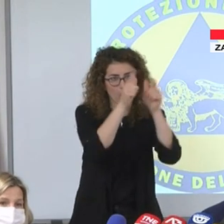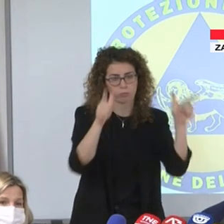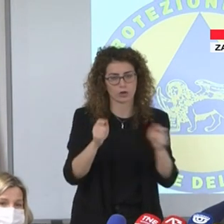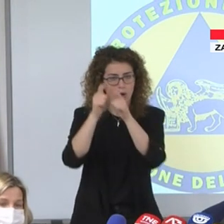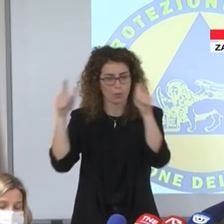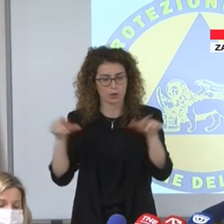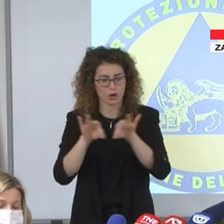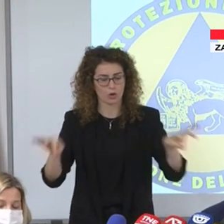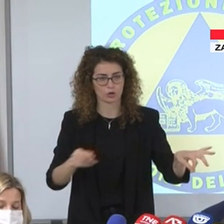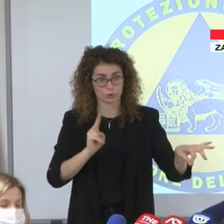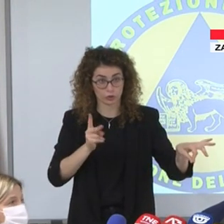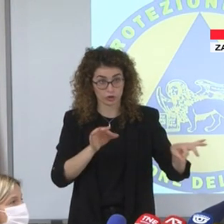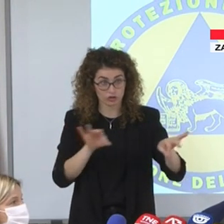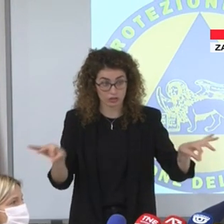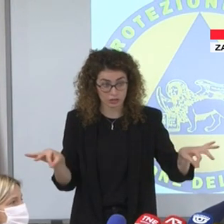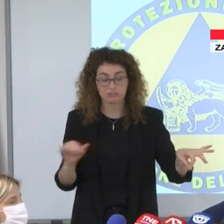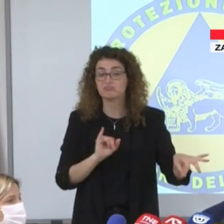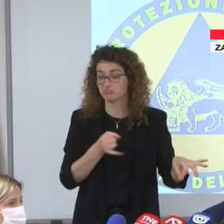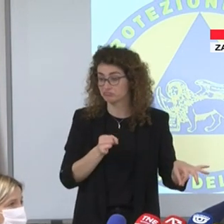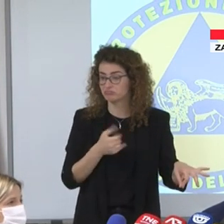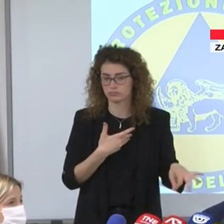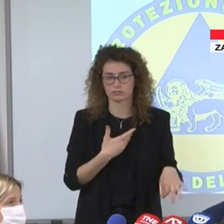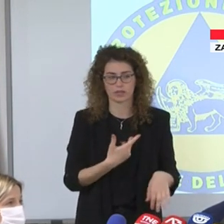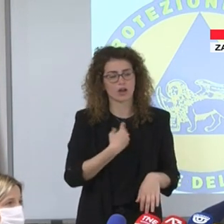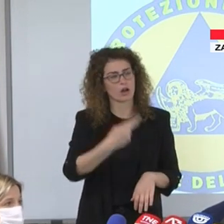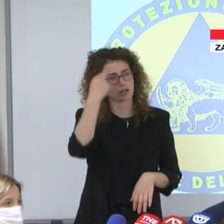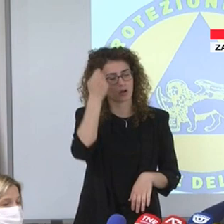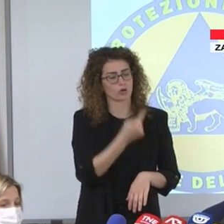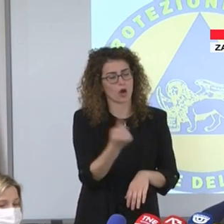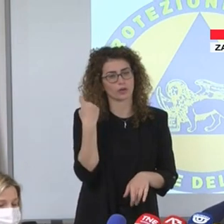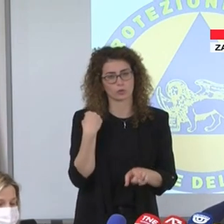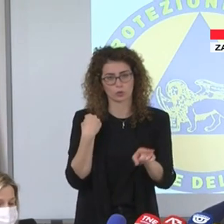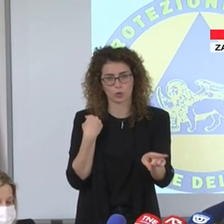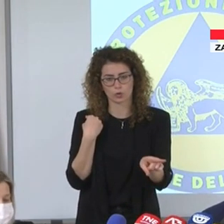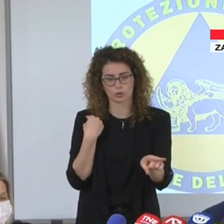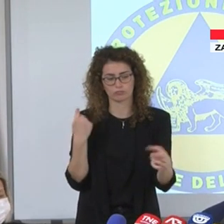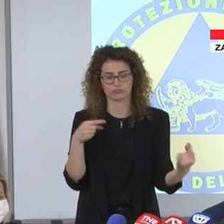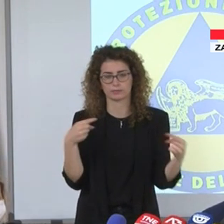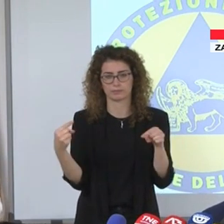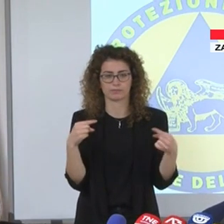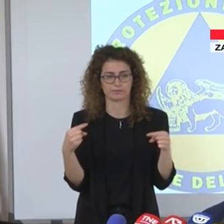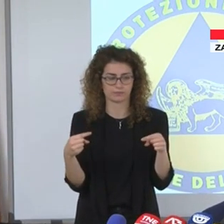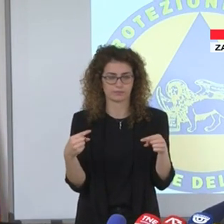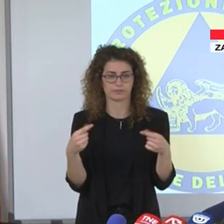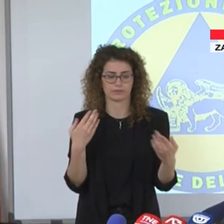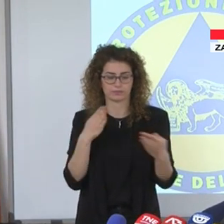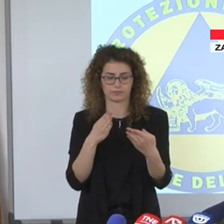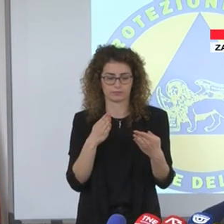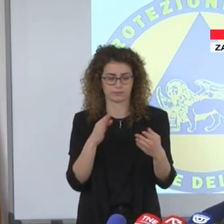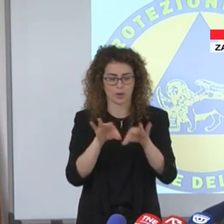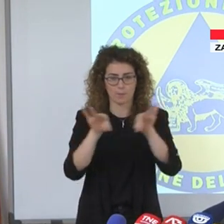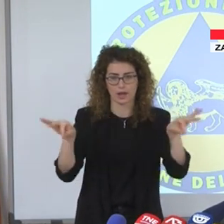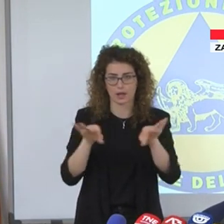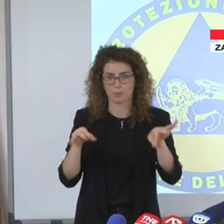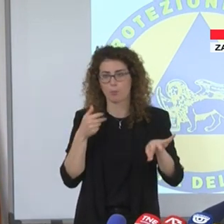Poi c'era, io ricordo che l'anno scorso ci fu un dibattito che noi affrontammo queste metrature perché comunque avevamo